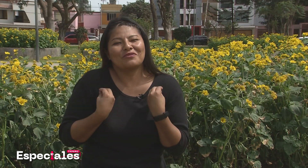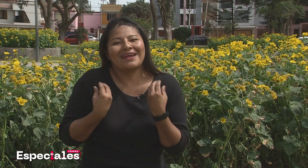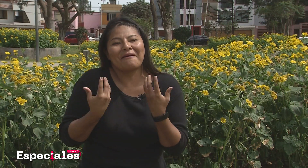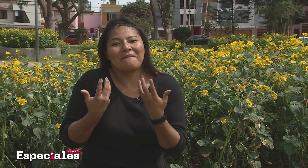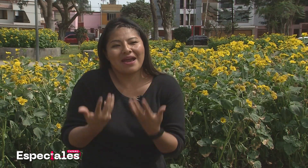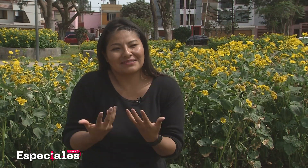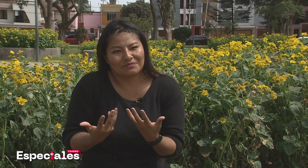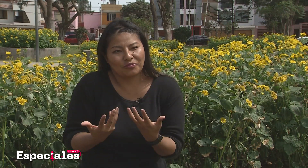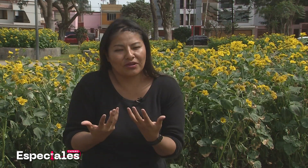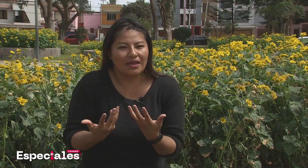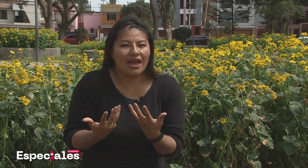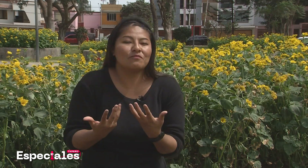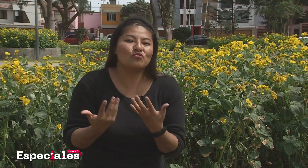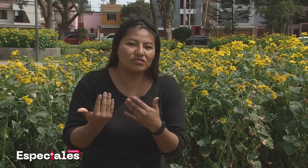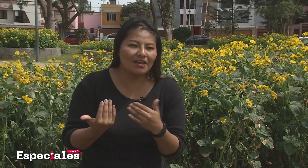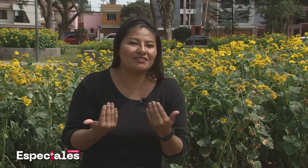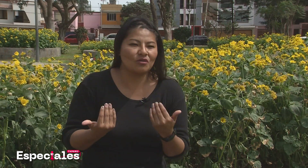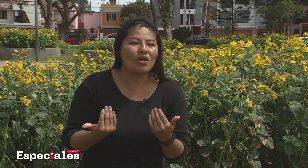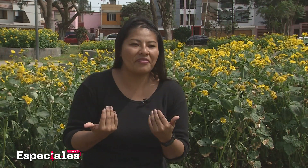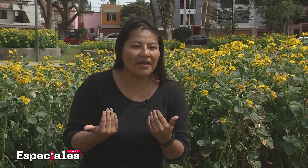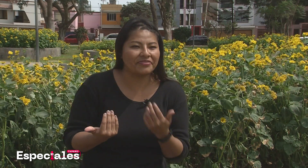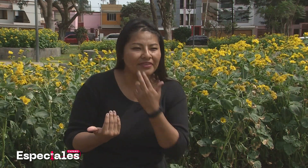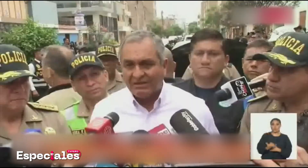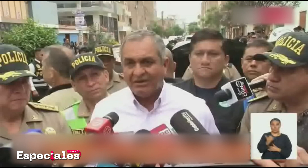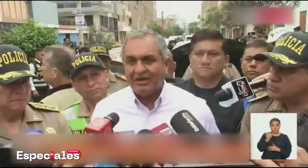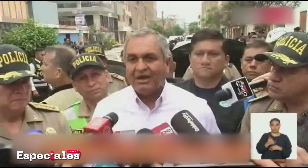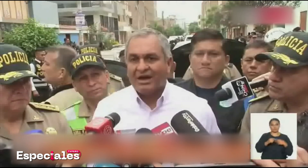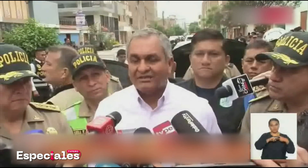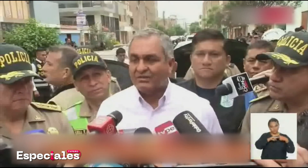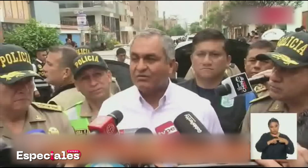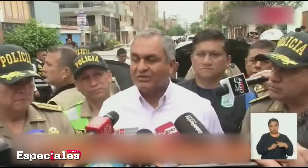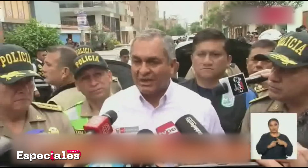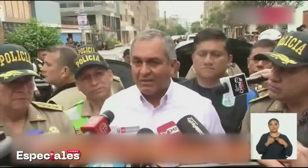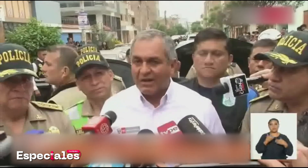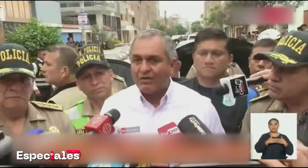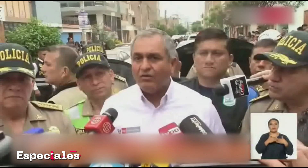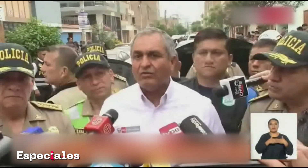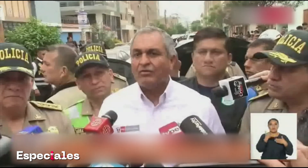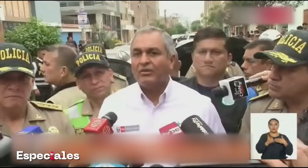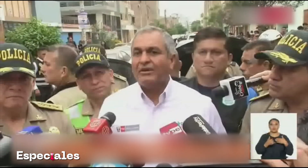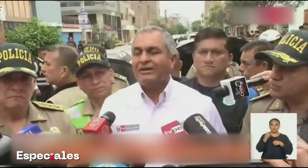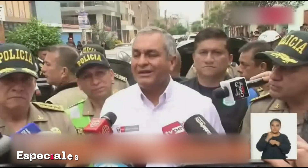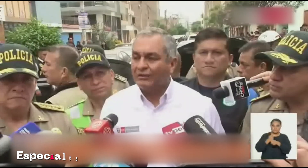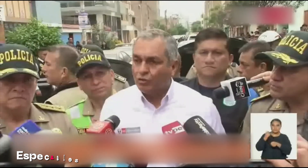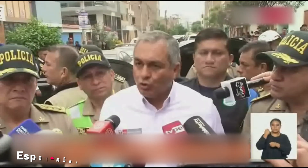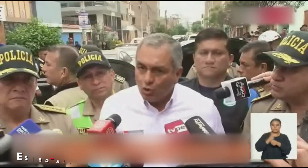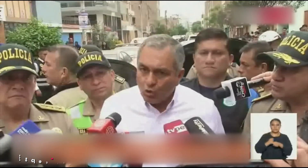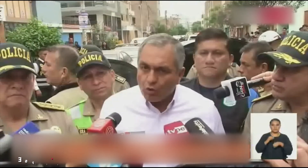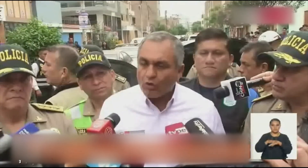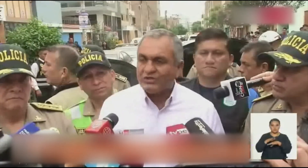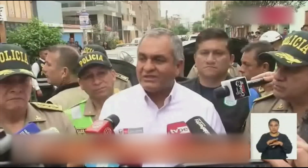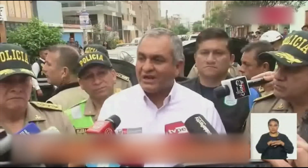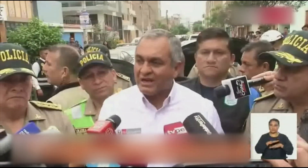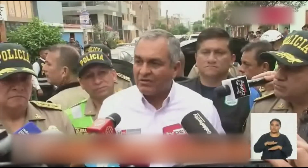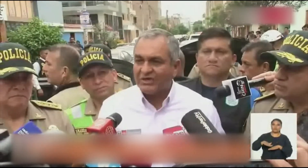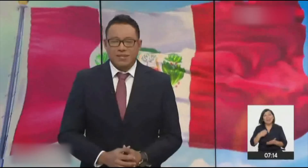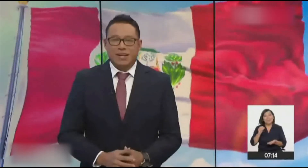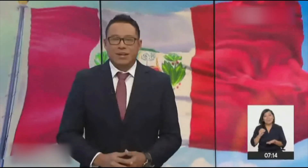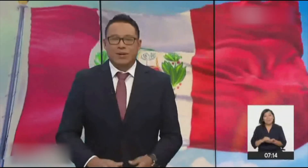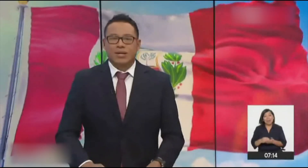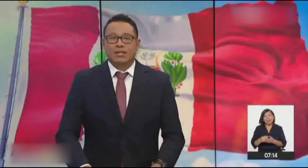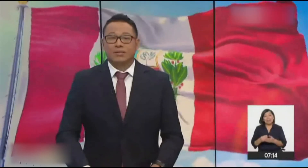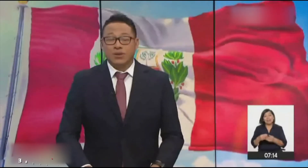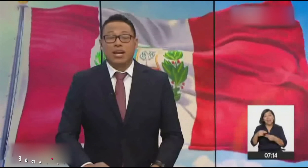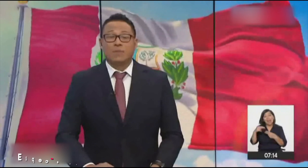que me involucrara más, porque hay mucha desigualdad. Pero lo que Betsy, Josué, Hilda y Moisés quieren que